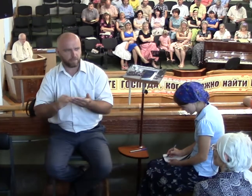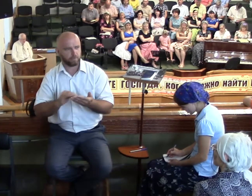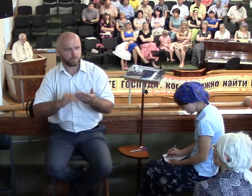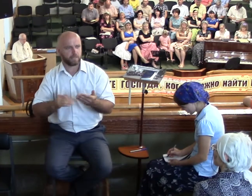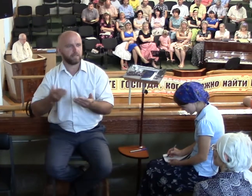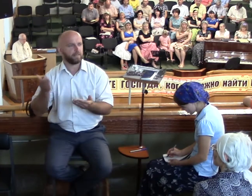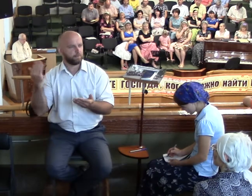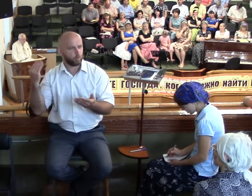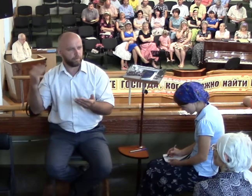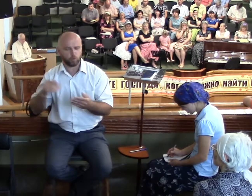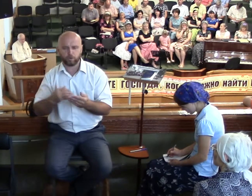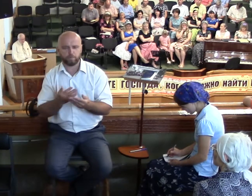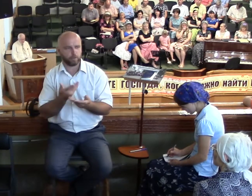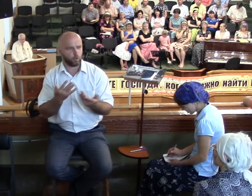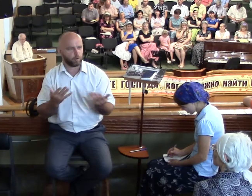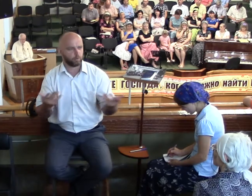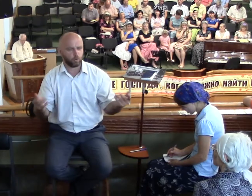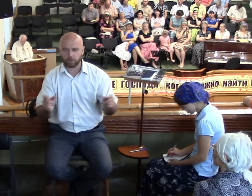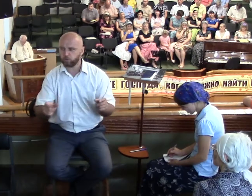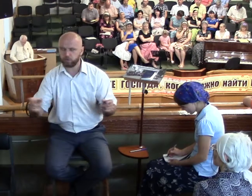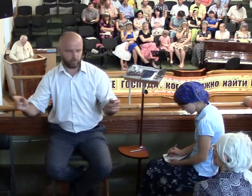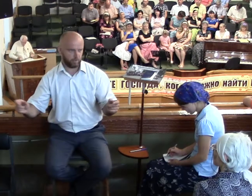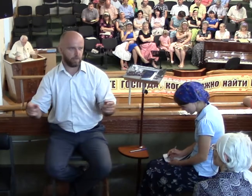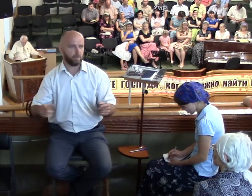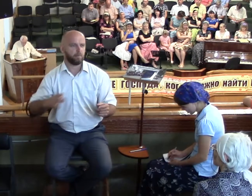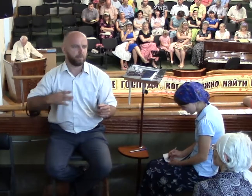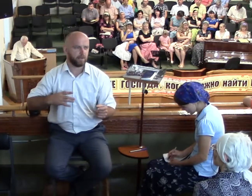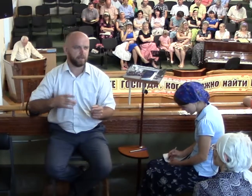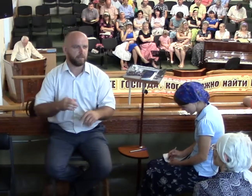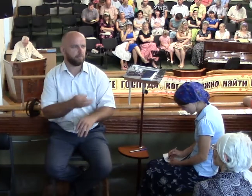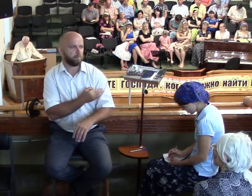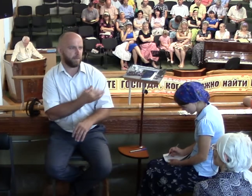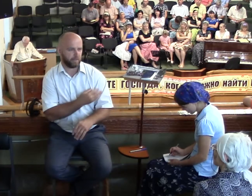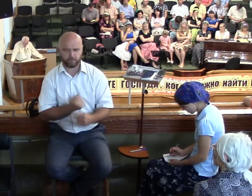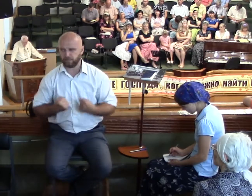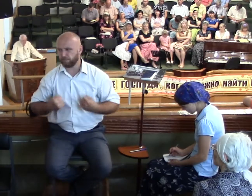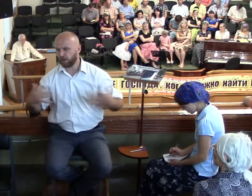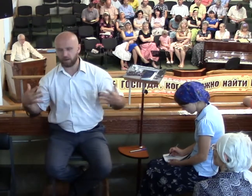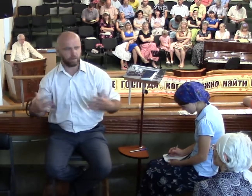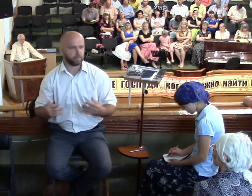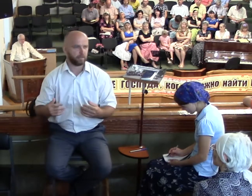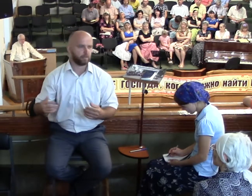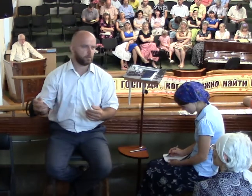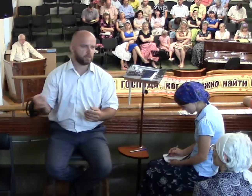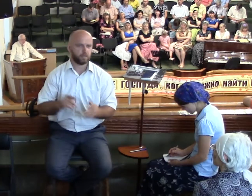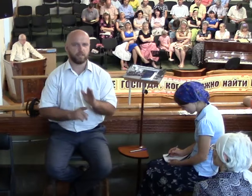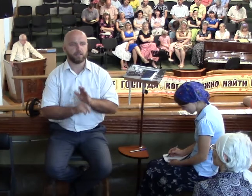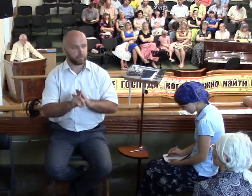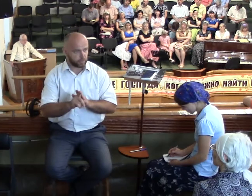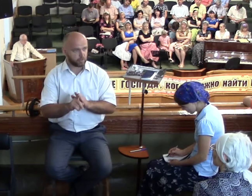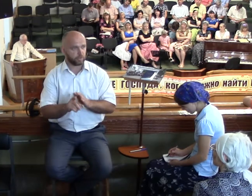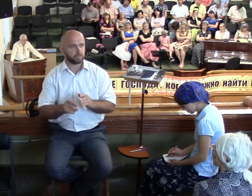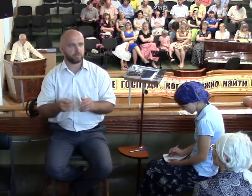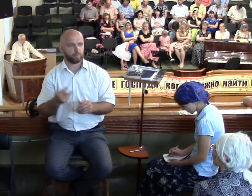лет назад, отдельные части писались 2000 лет назад,